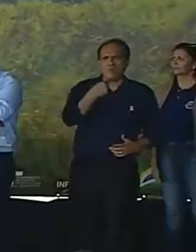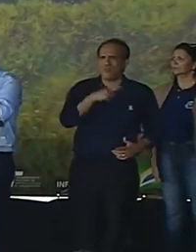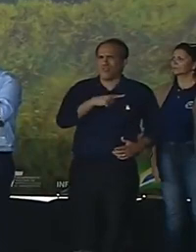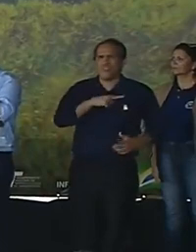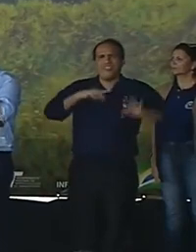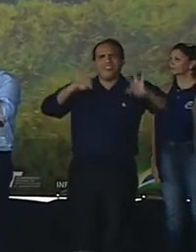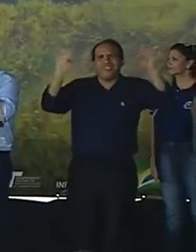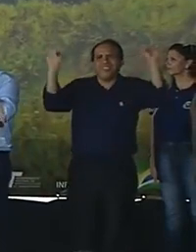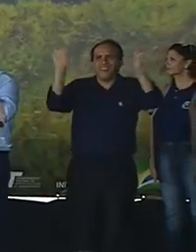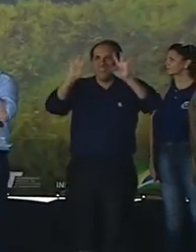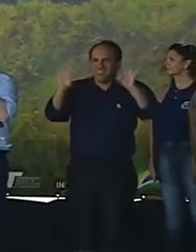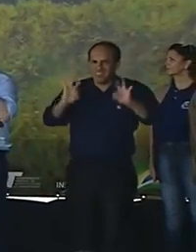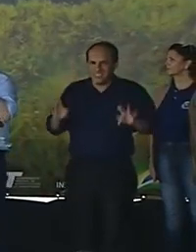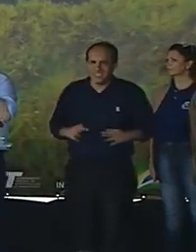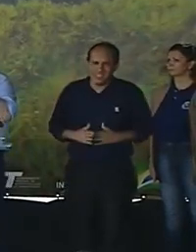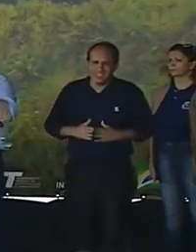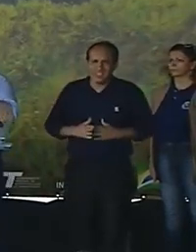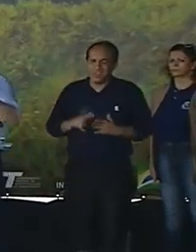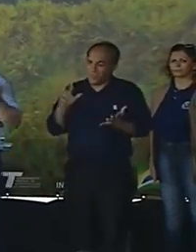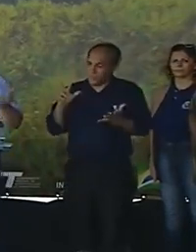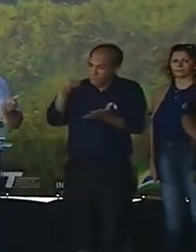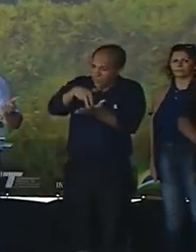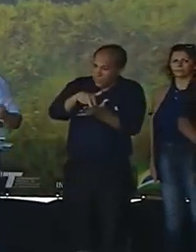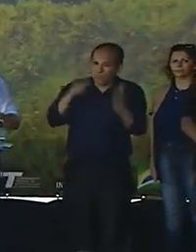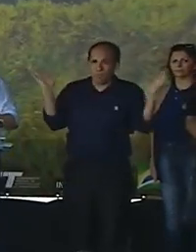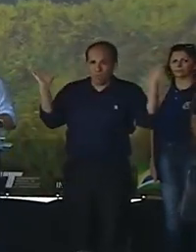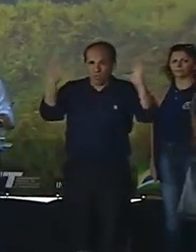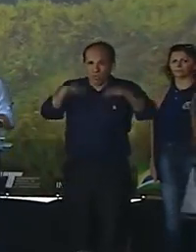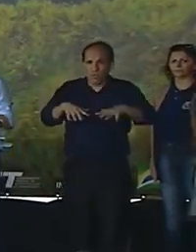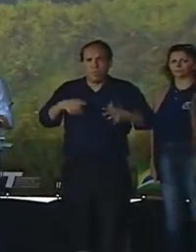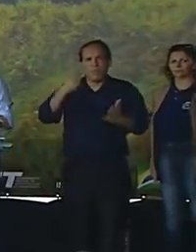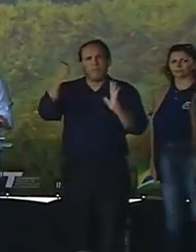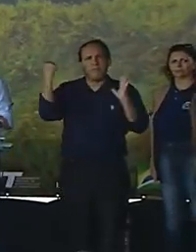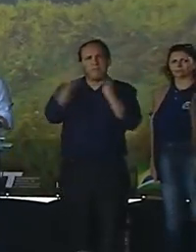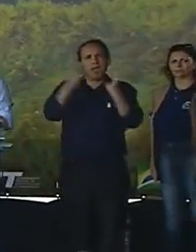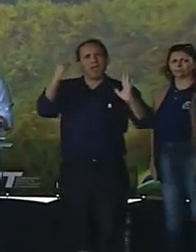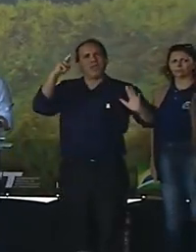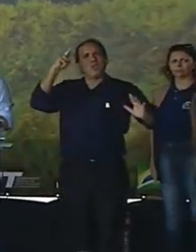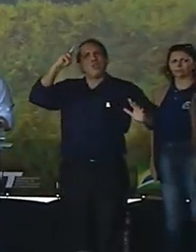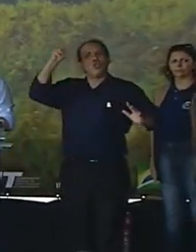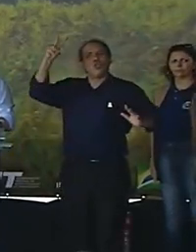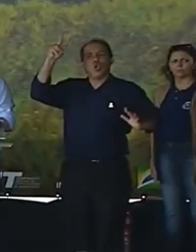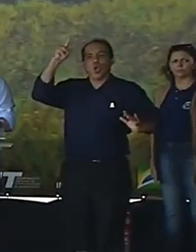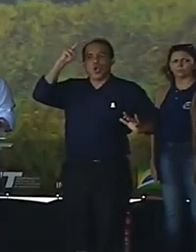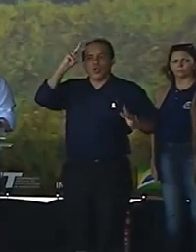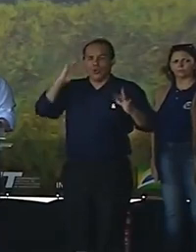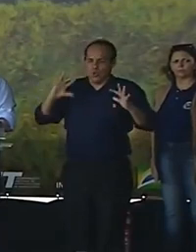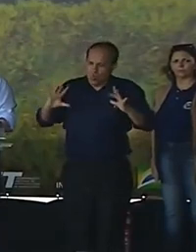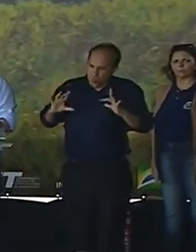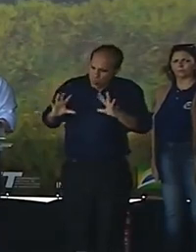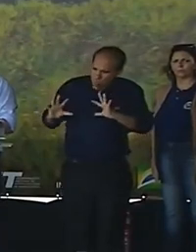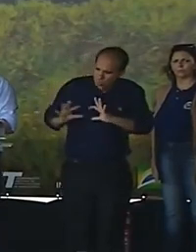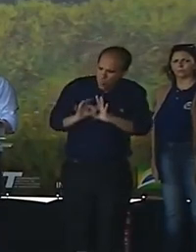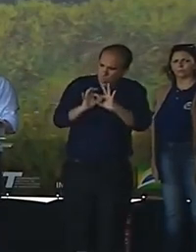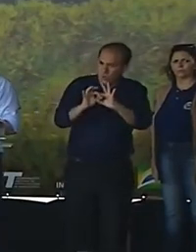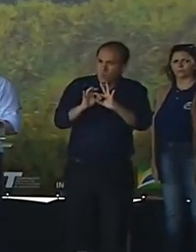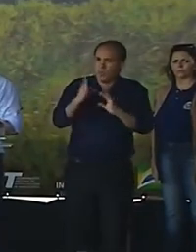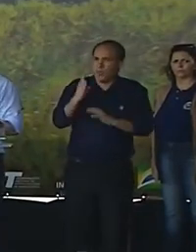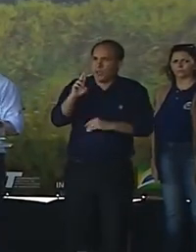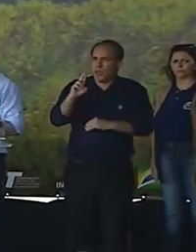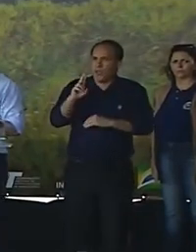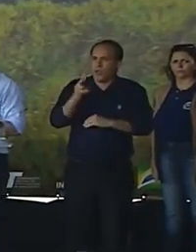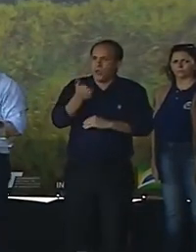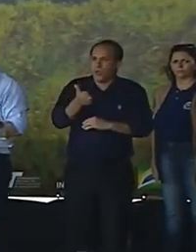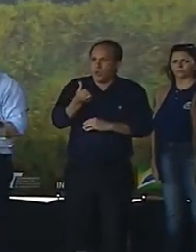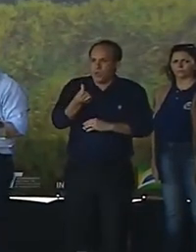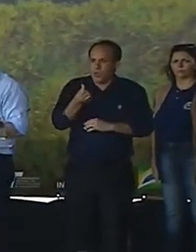hoje para poder comemorar esse marco histórico que une nessa BR-163,